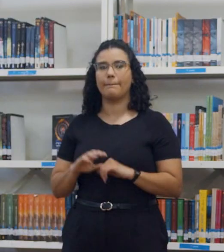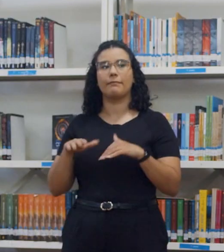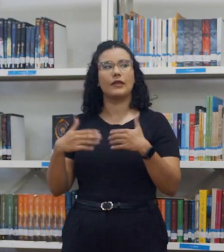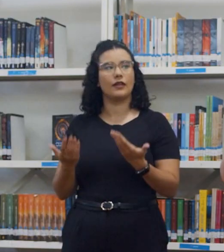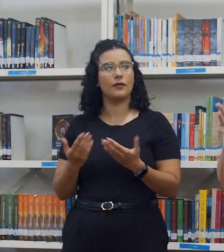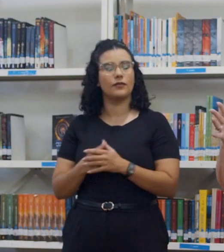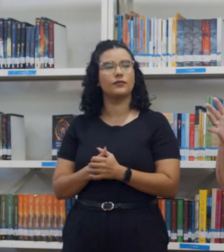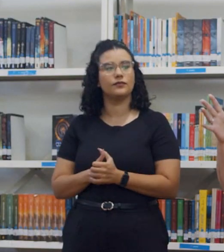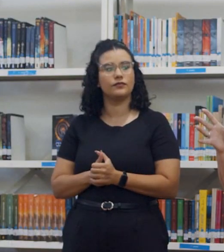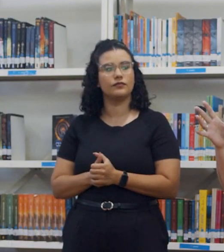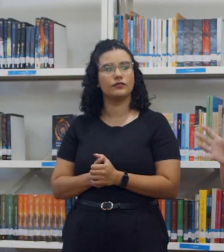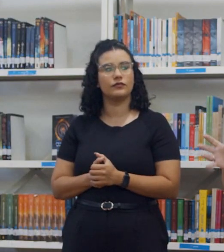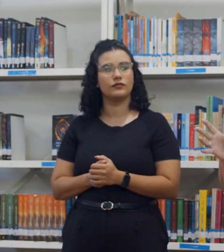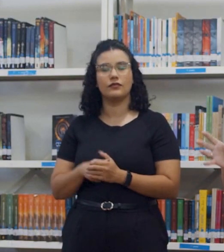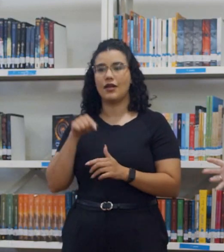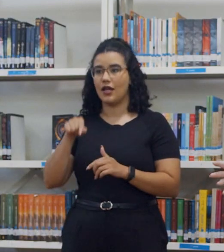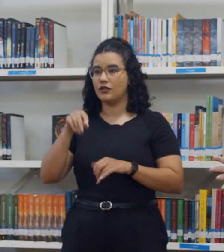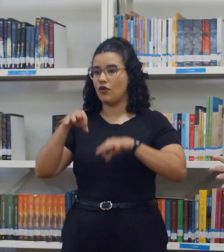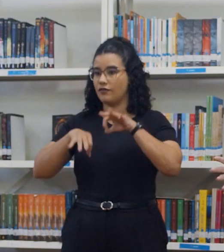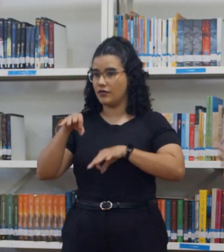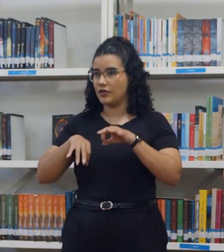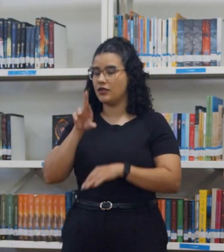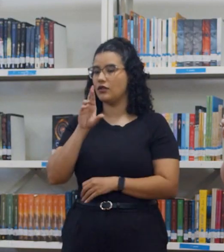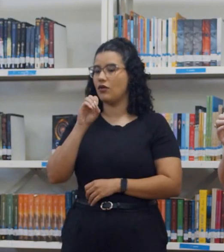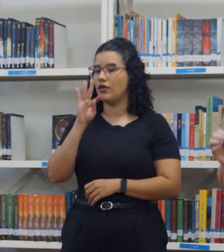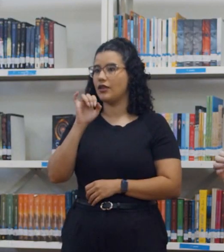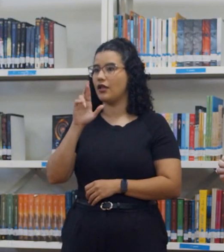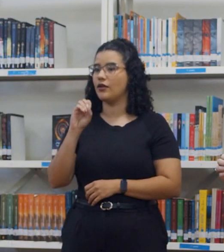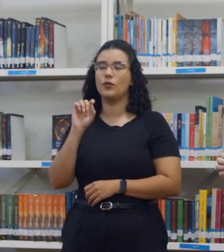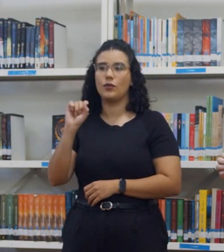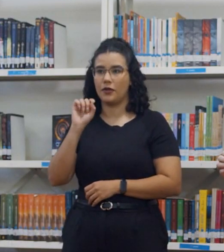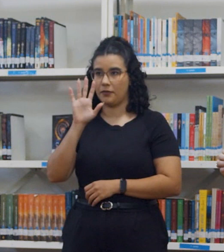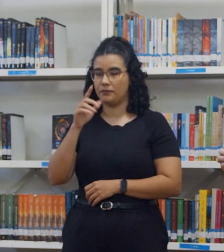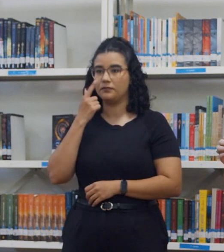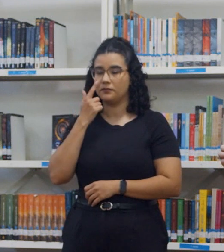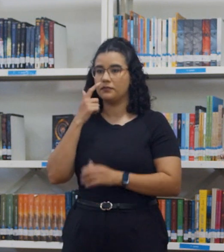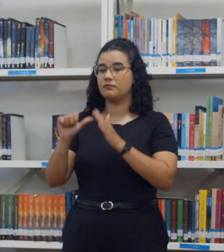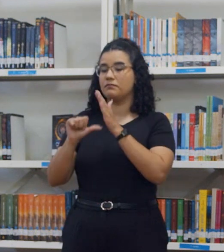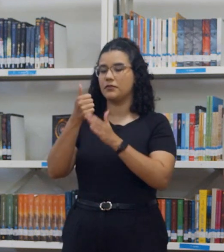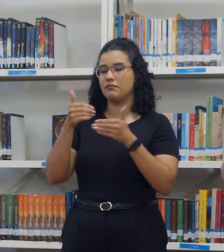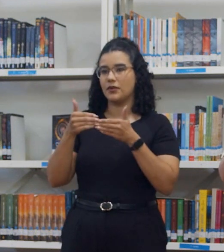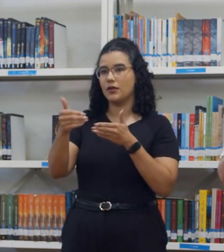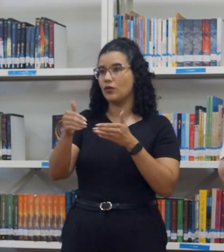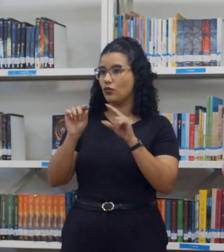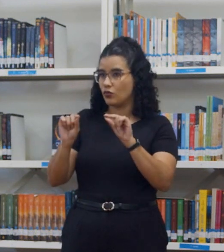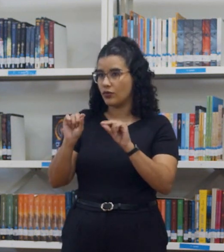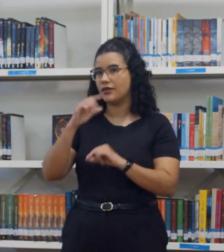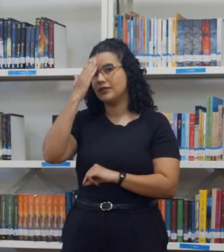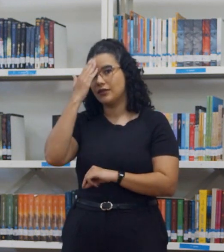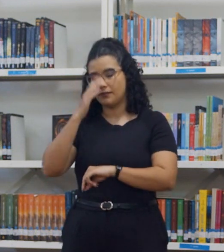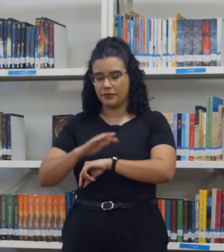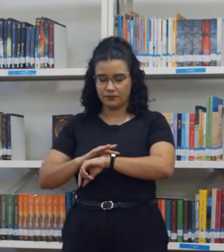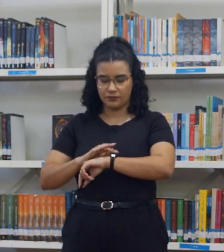Então, o que é essa oficina de roteiro? Primeiro passo dela é saber o que me